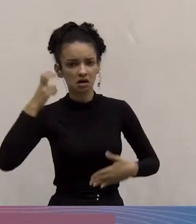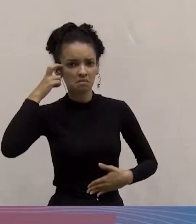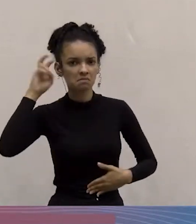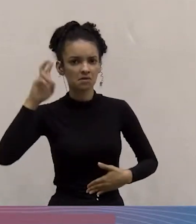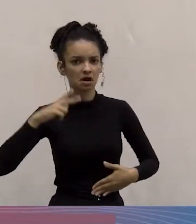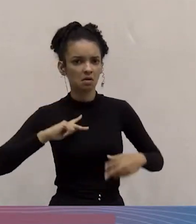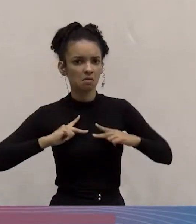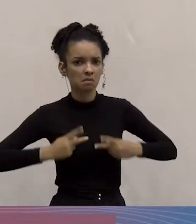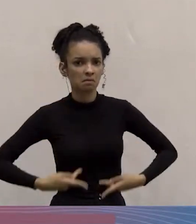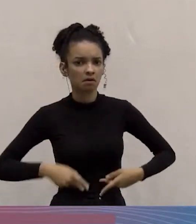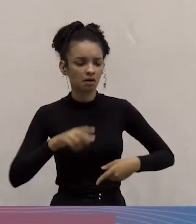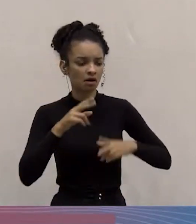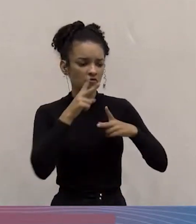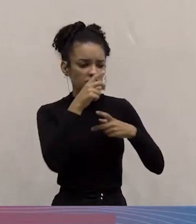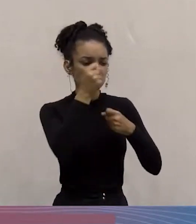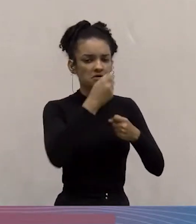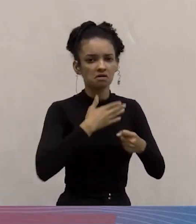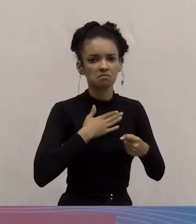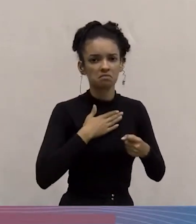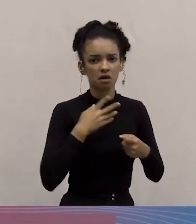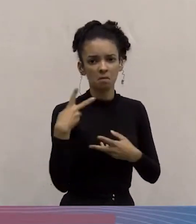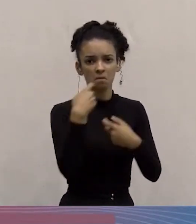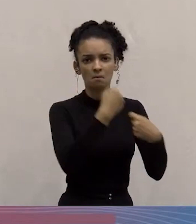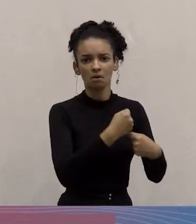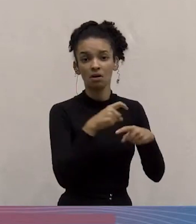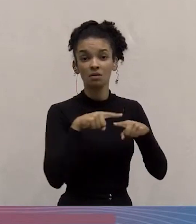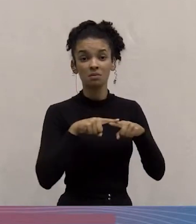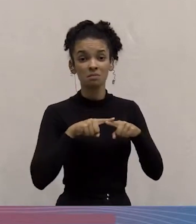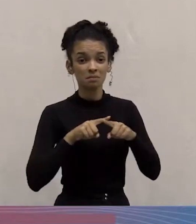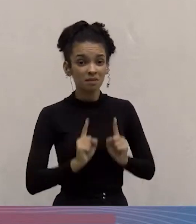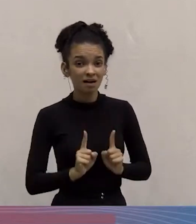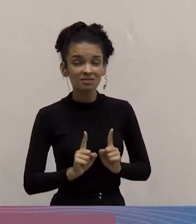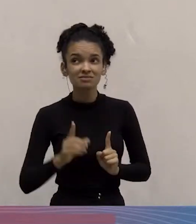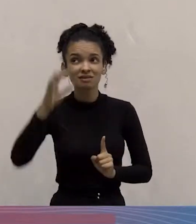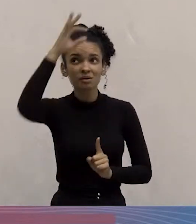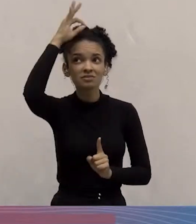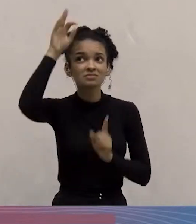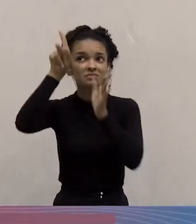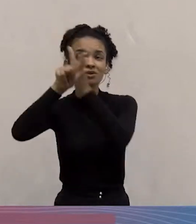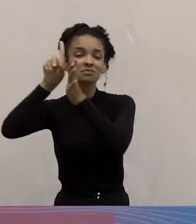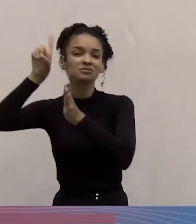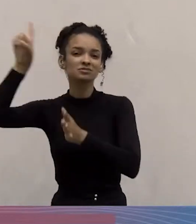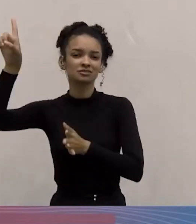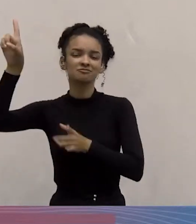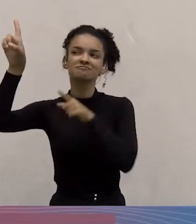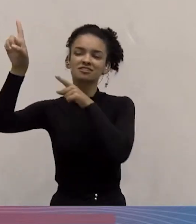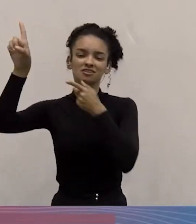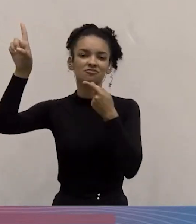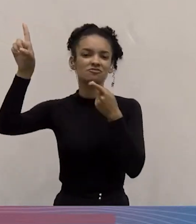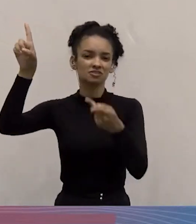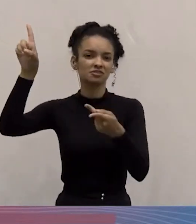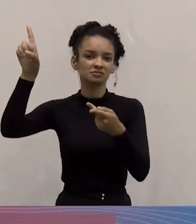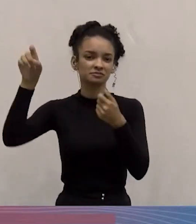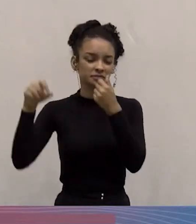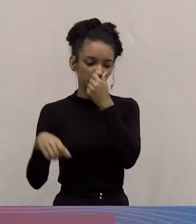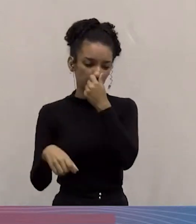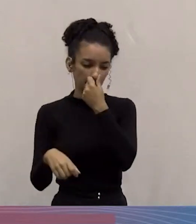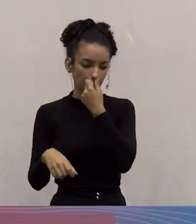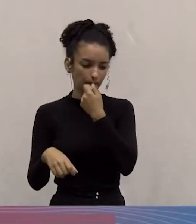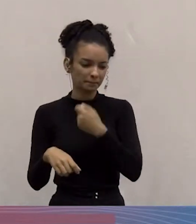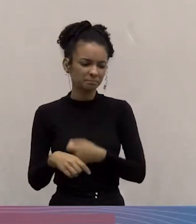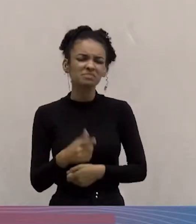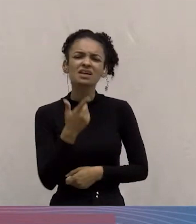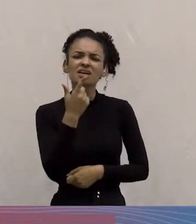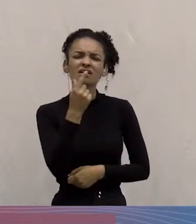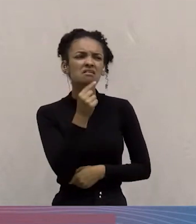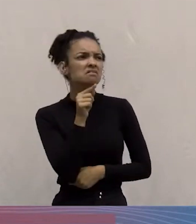humana, não é por força, não é por poder, mas é pelo meu espírito, diz o Senhor. Quem és tu ao